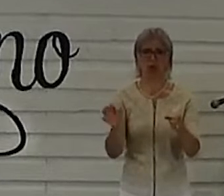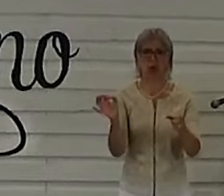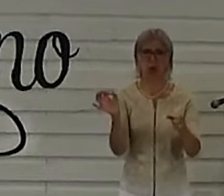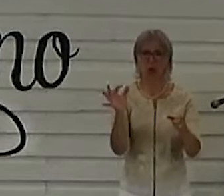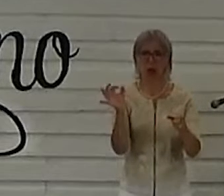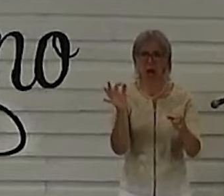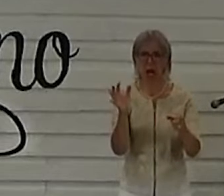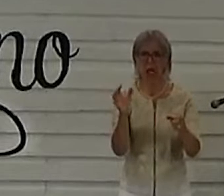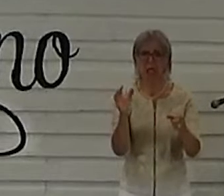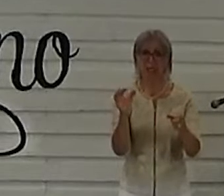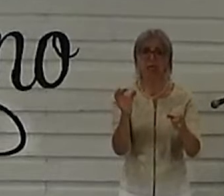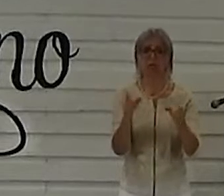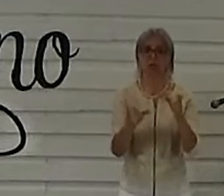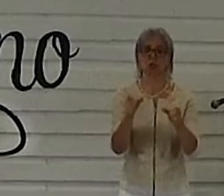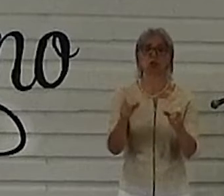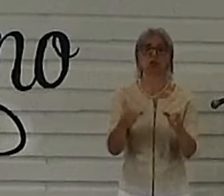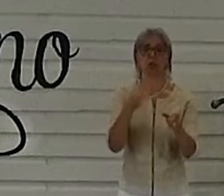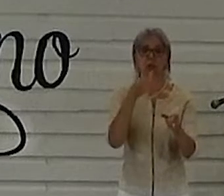buona reputazione.